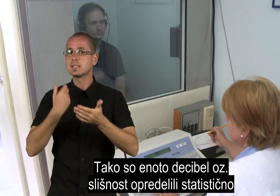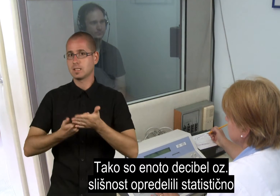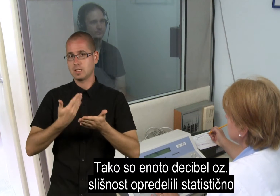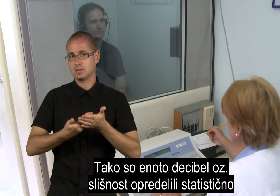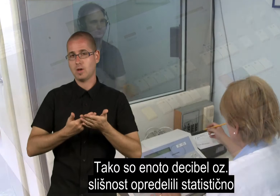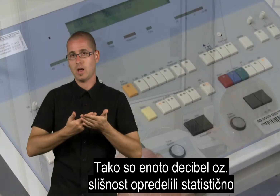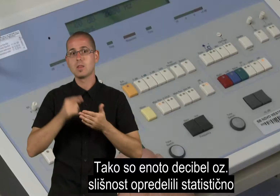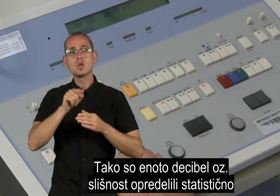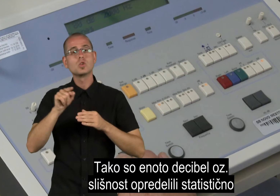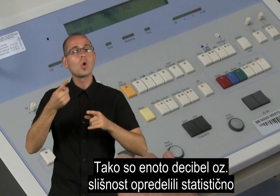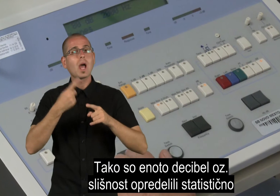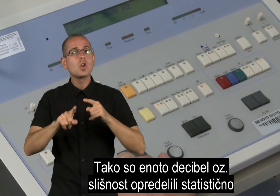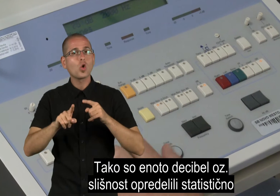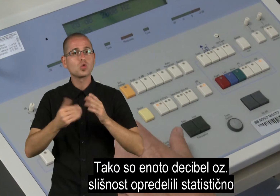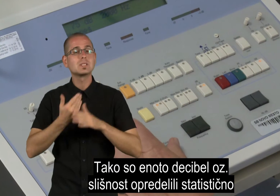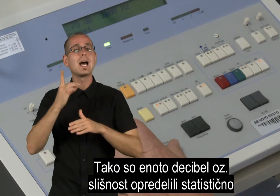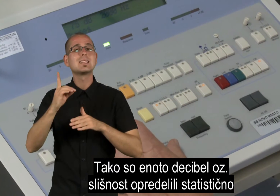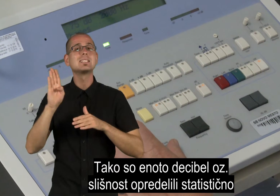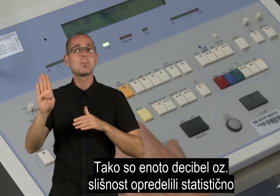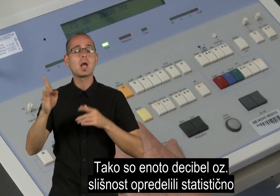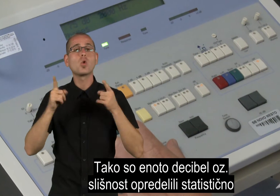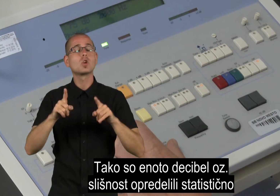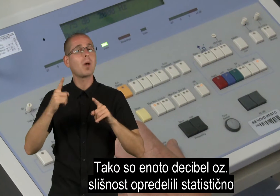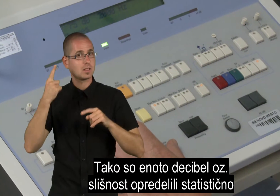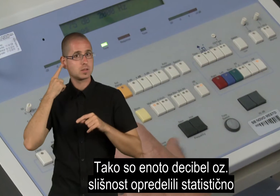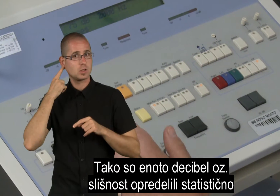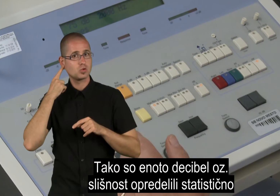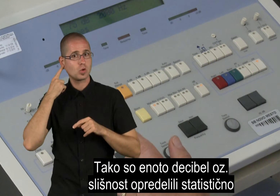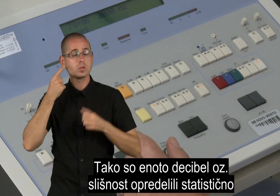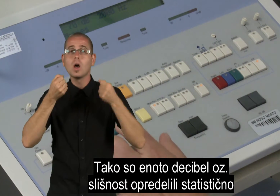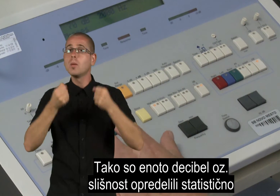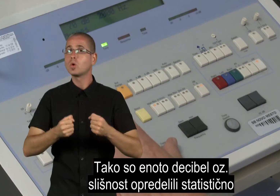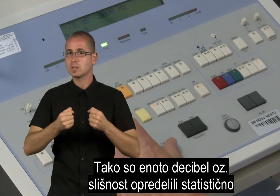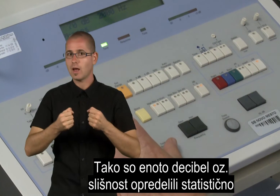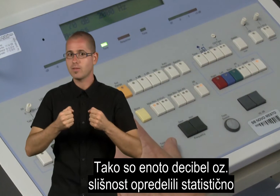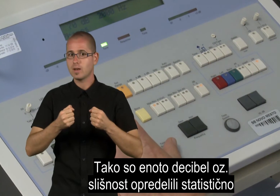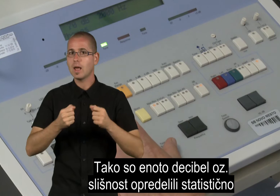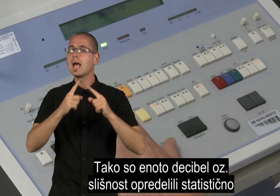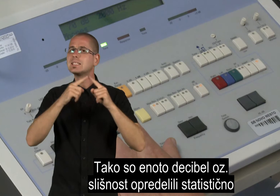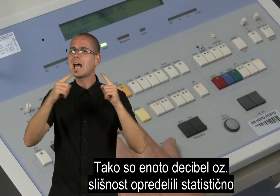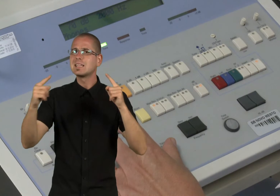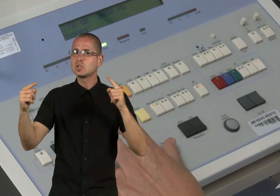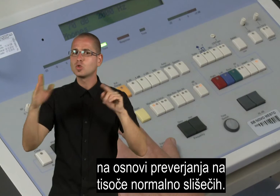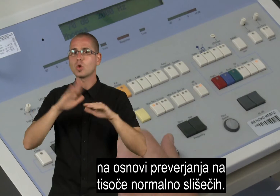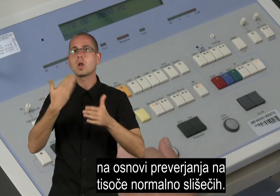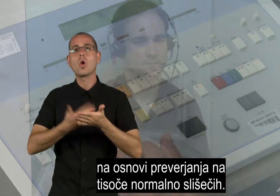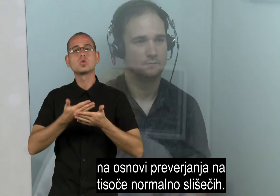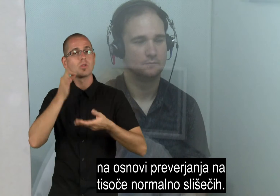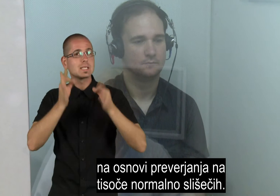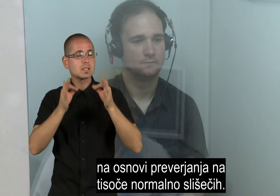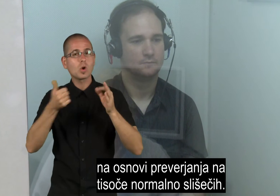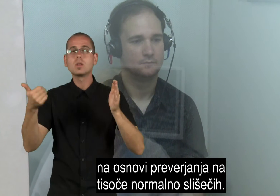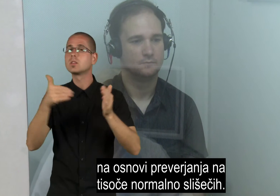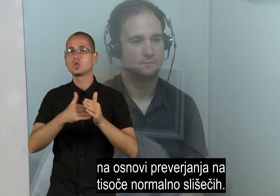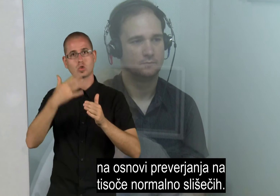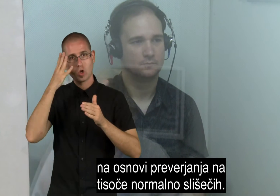iz dejstva, da so pač to enoto za decibel oziroma slišnost postavili statistično na osnovi